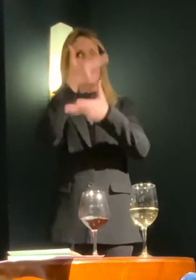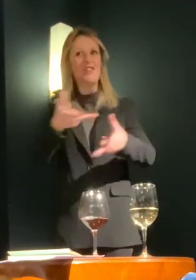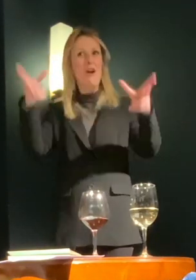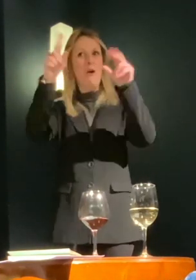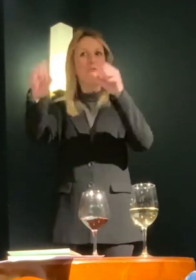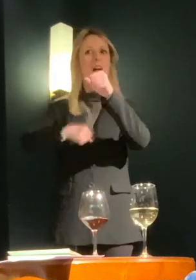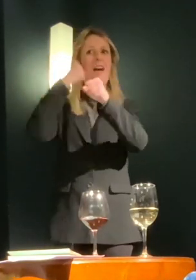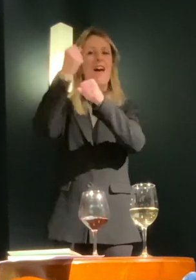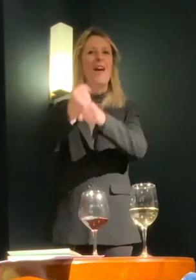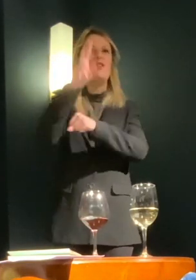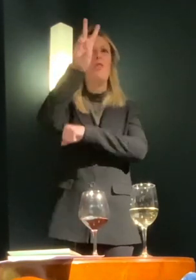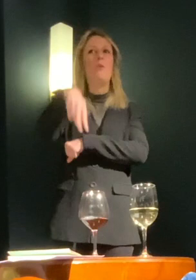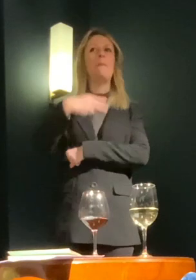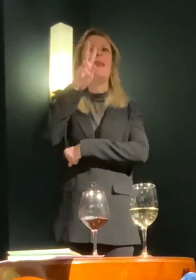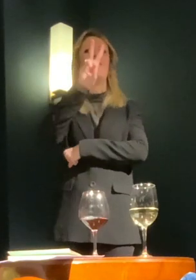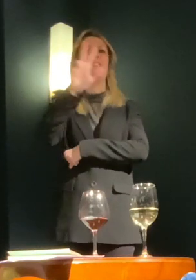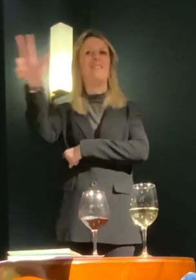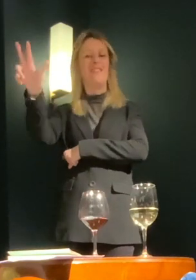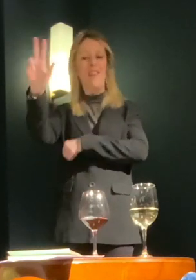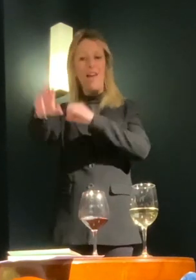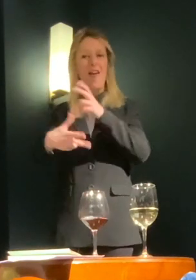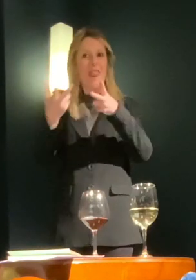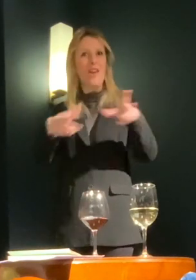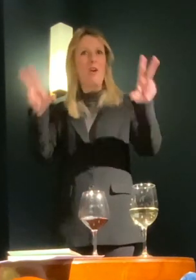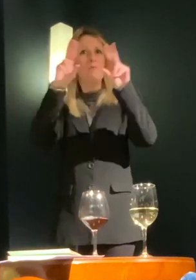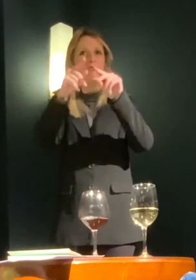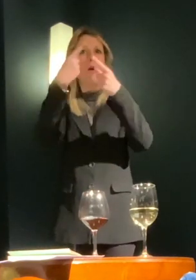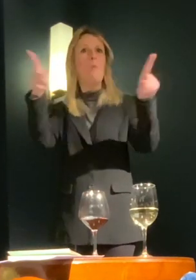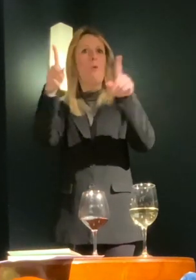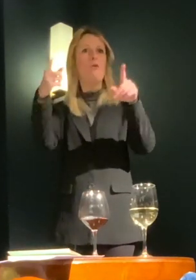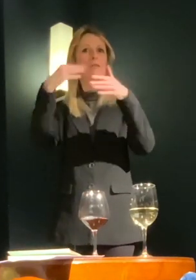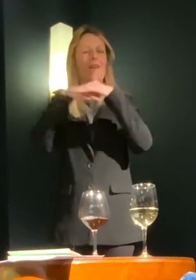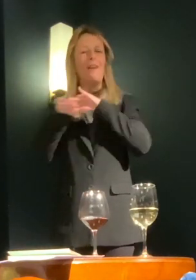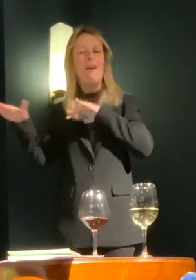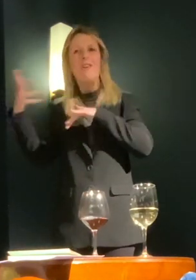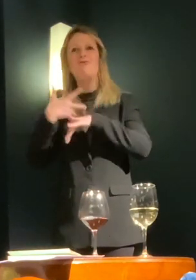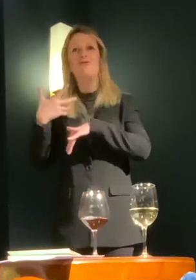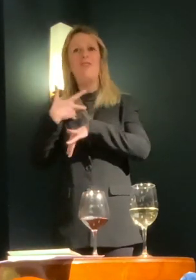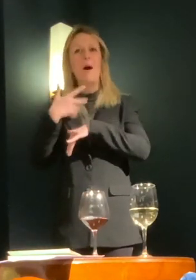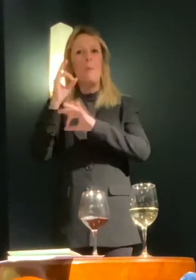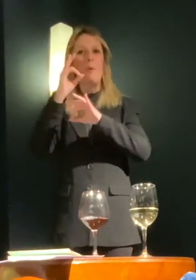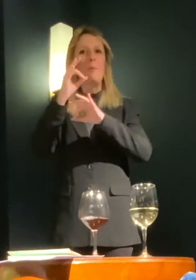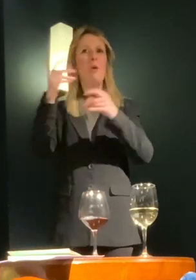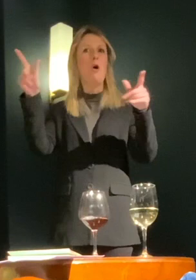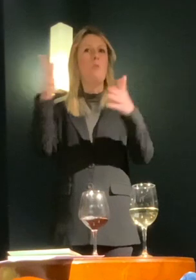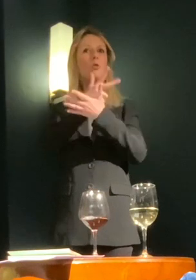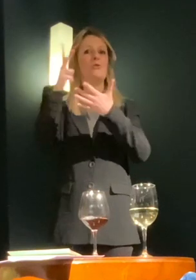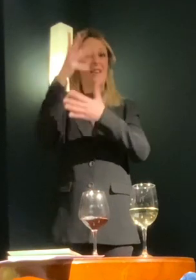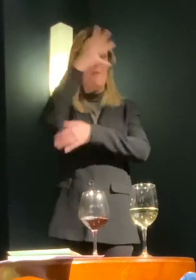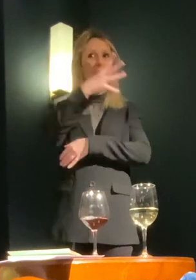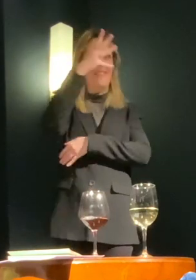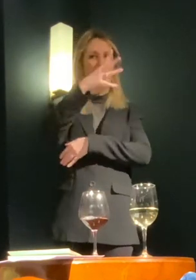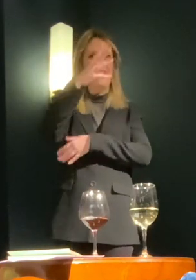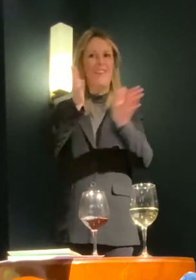di presentazioni 2023. Tra l'altro ricominciamo con la sigla, Andrea. Avete sentito una sigla che è quella dei martedì della Scatola Lilla che ha fatto